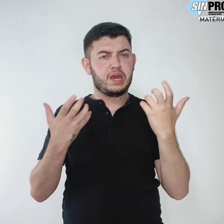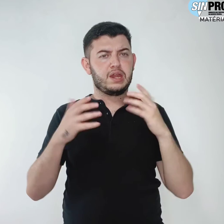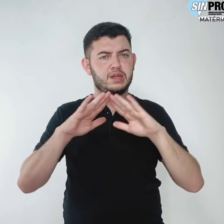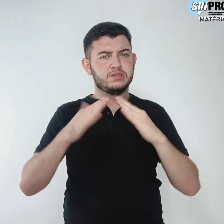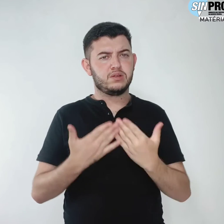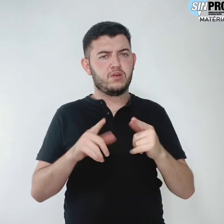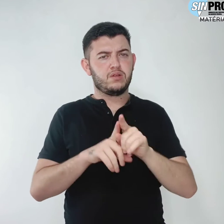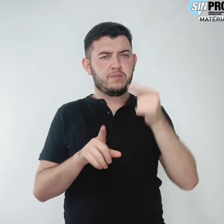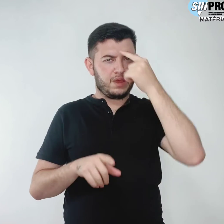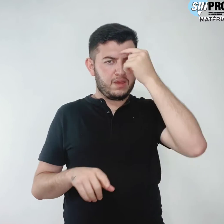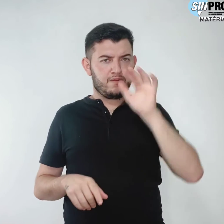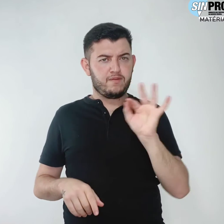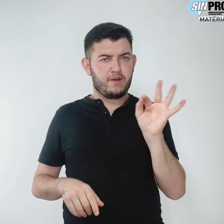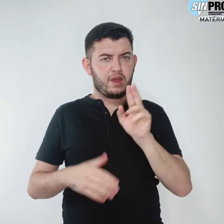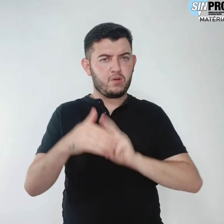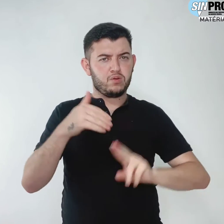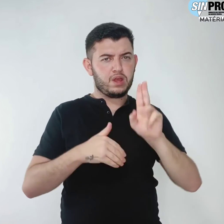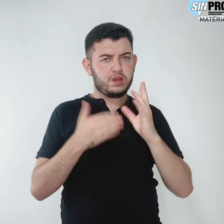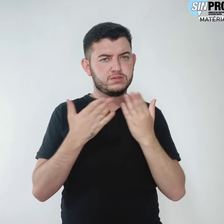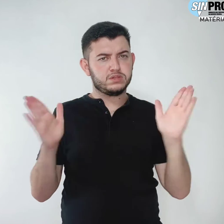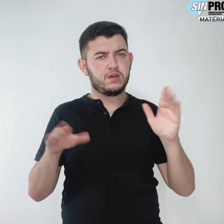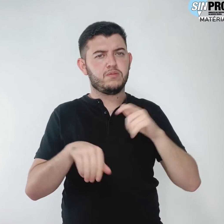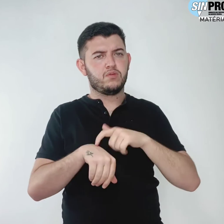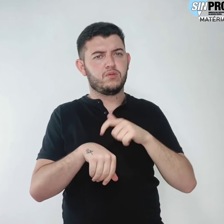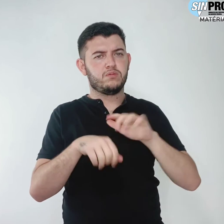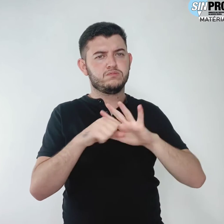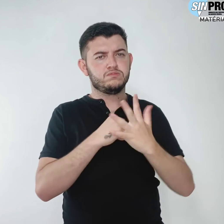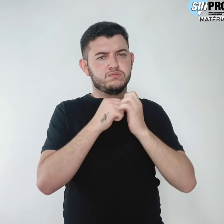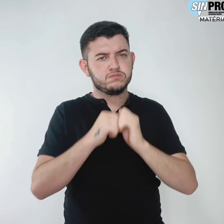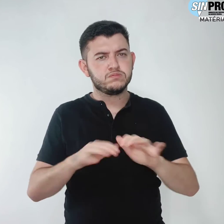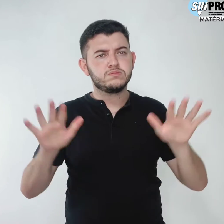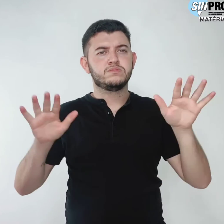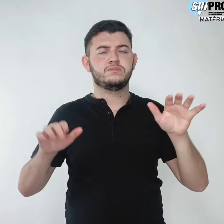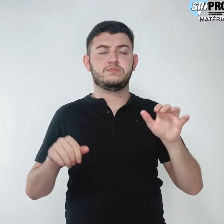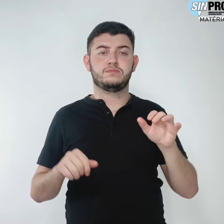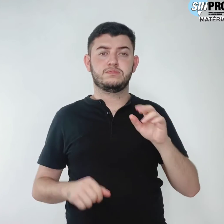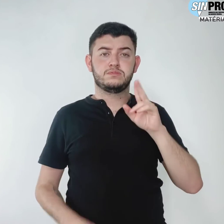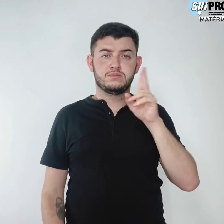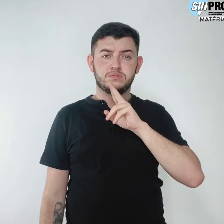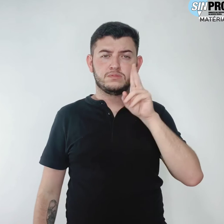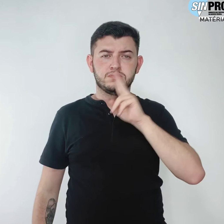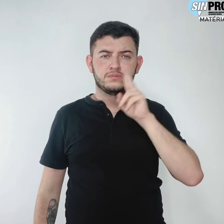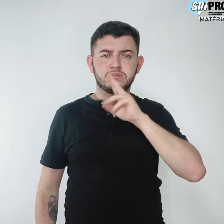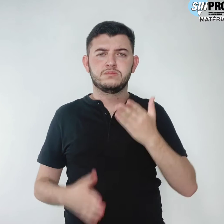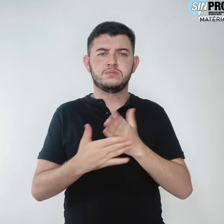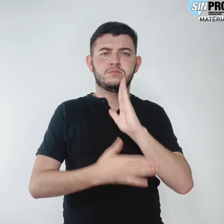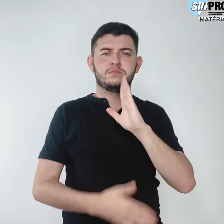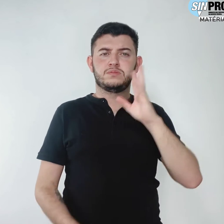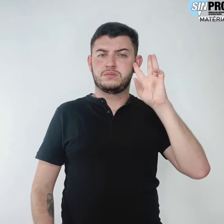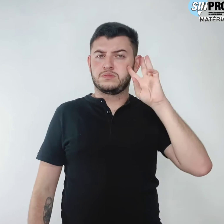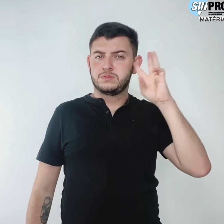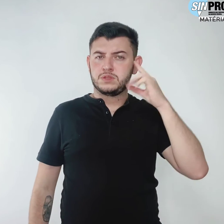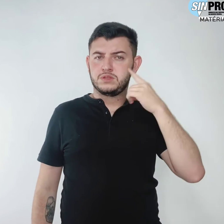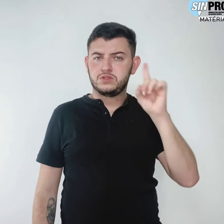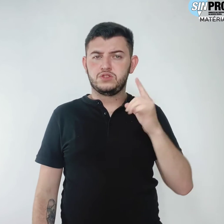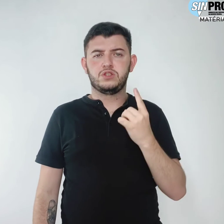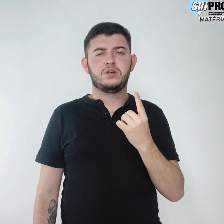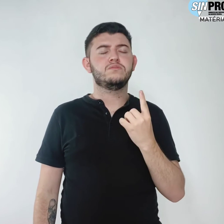permite reabrir as escolas e faculdades durante a pandemia do novo coronavírus. A urgência foi aprovada